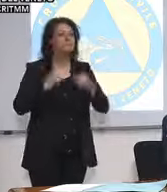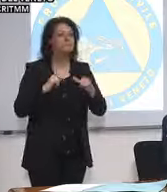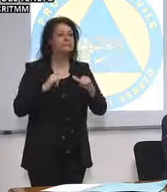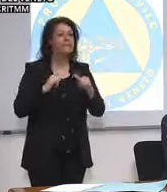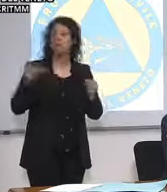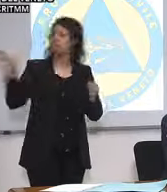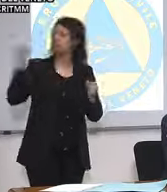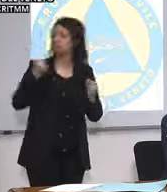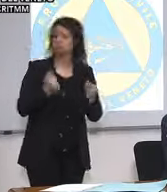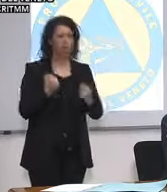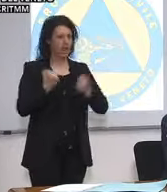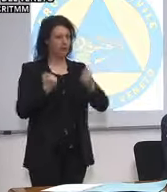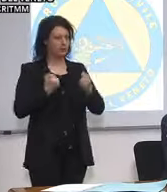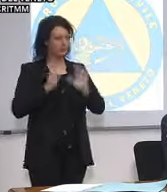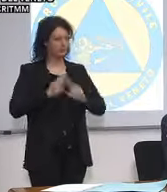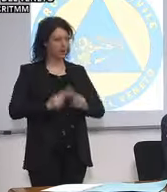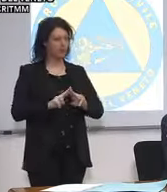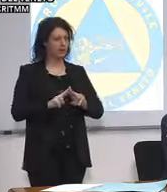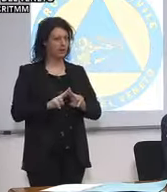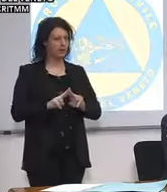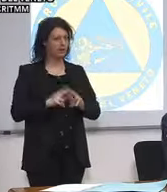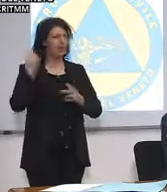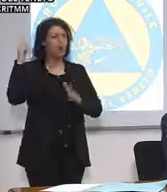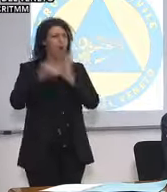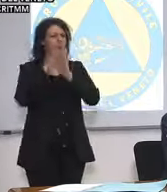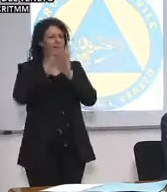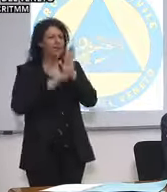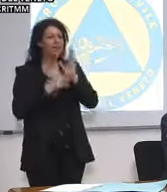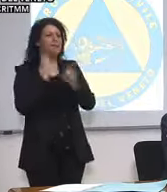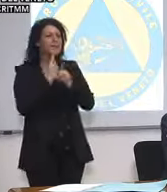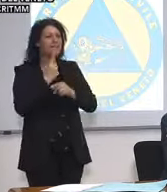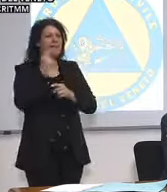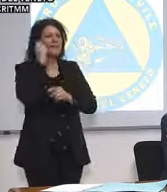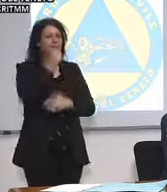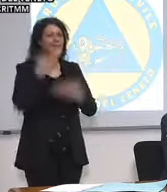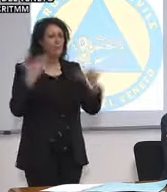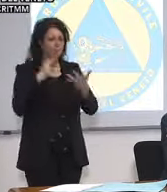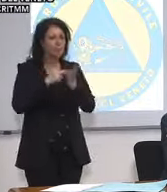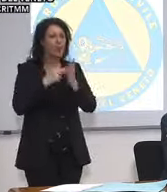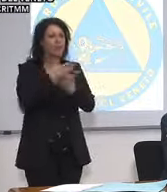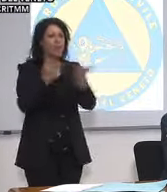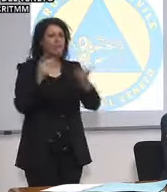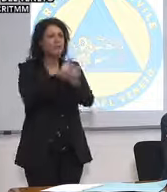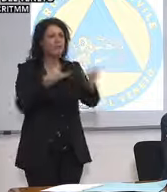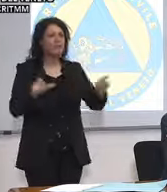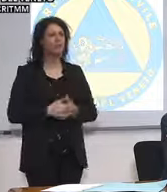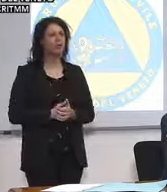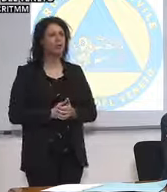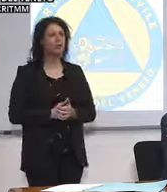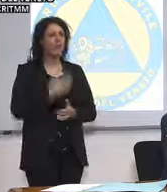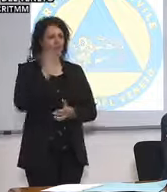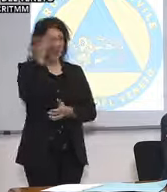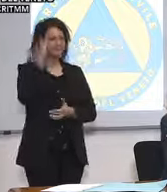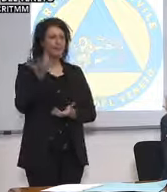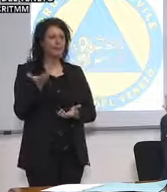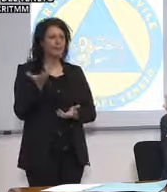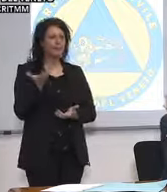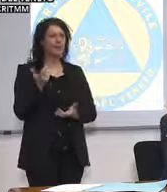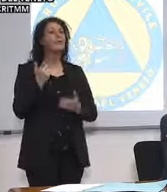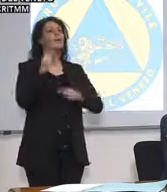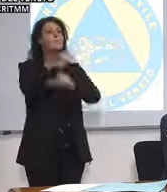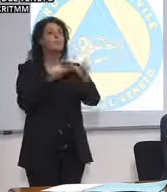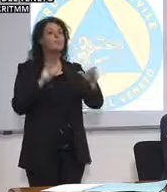ai problemi che hanno le persone, come penso che una persona che da 60 giorni che è in casa e può girare attorno a casa, adesso